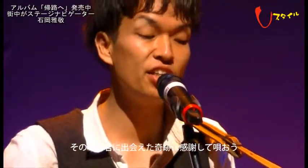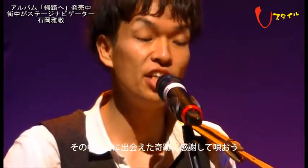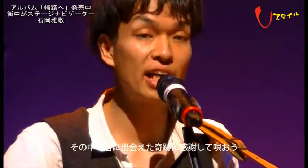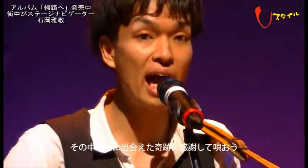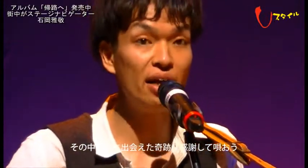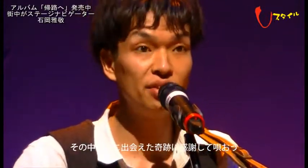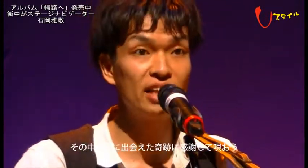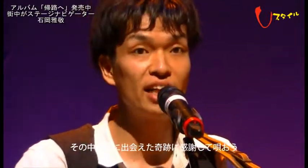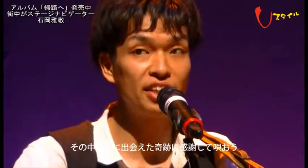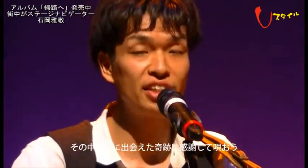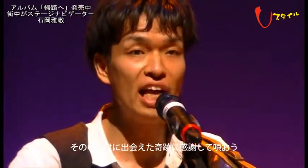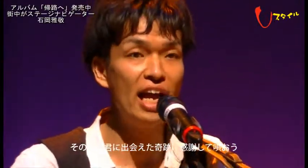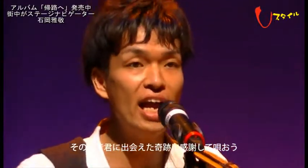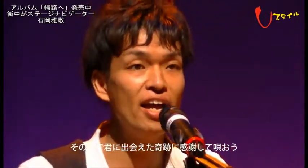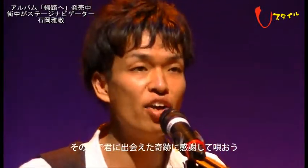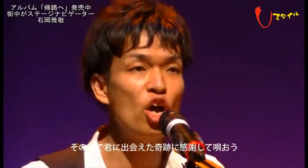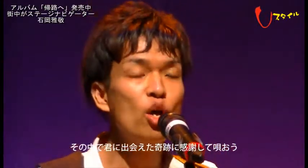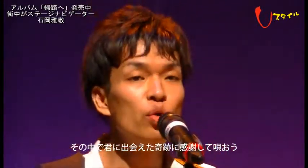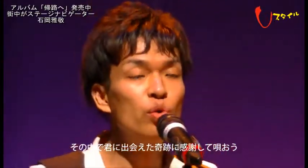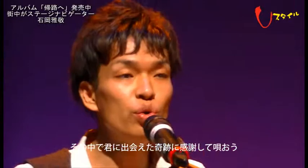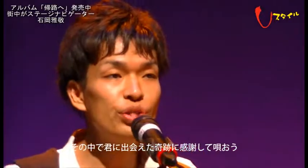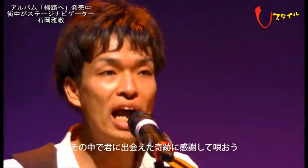meme